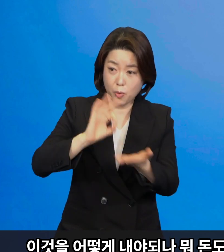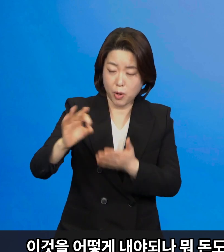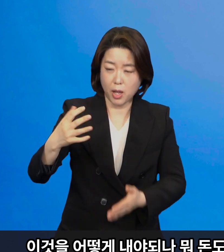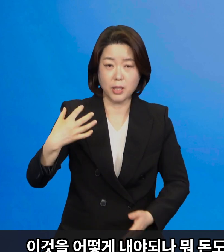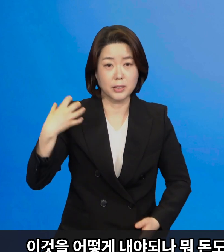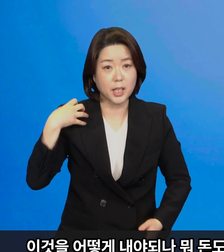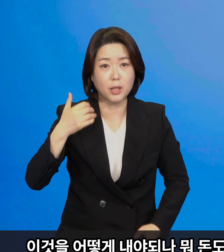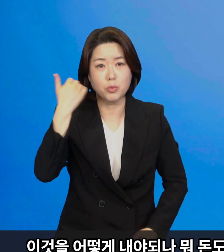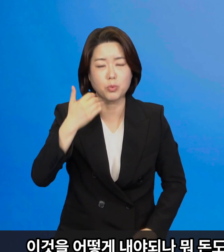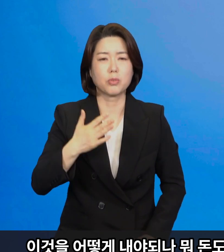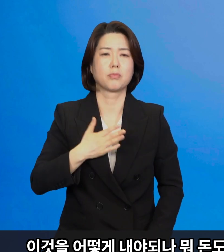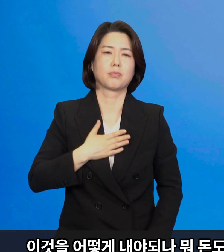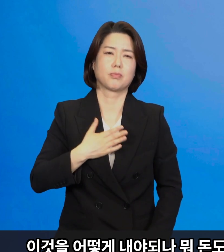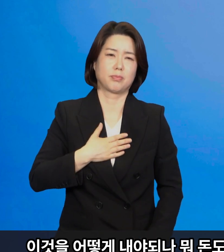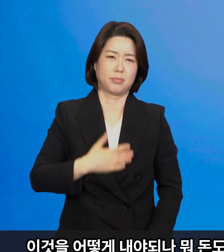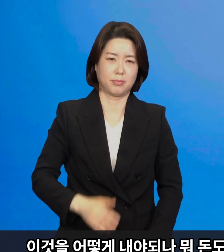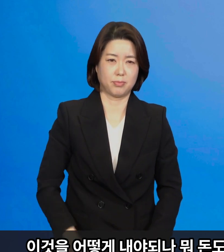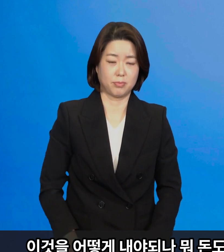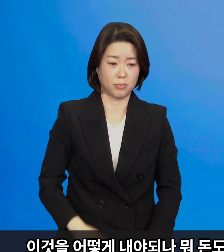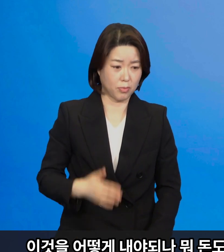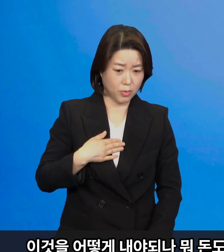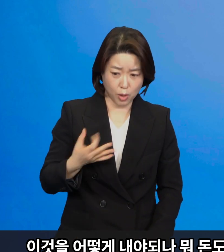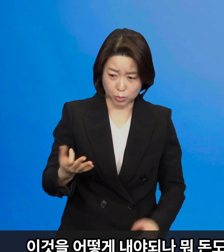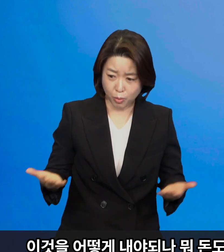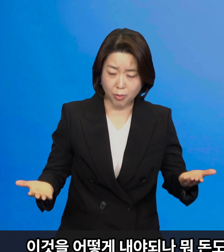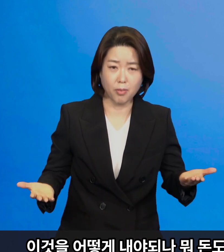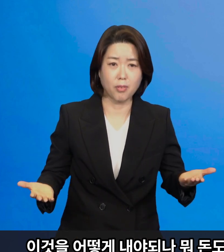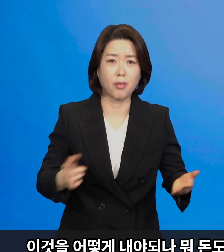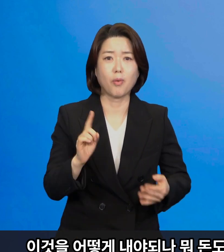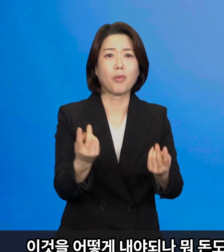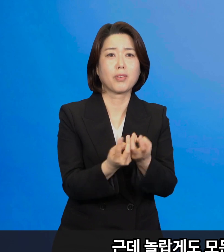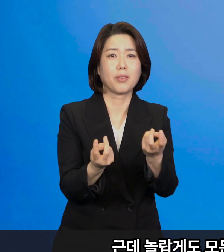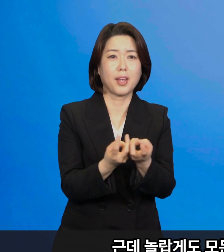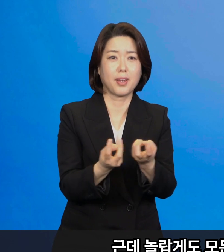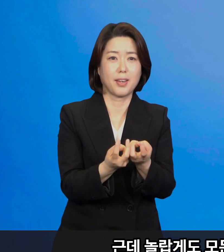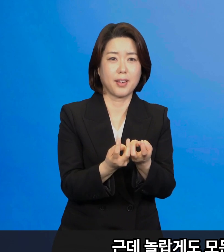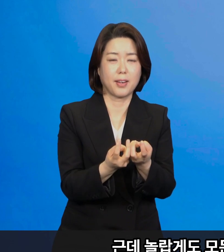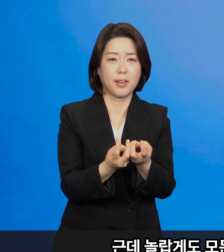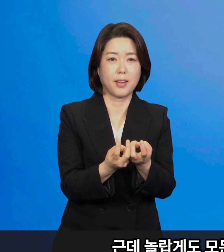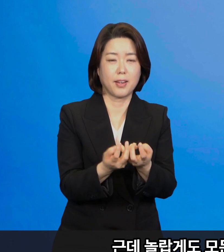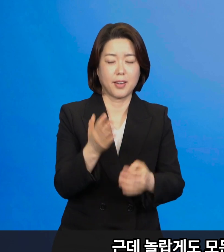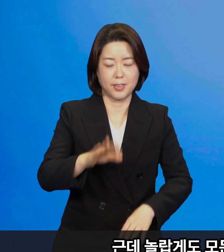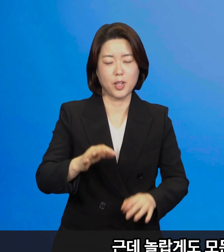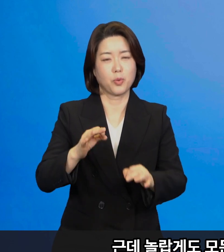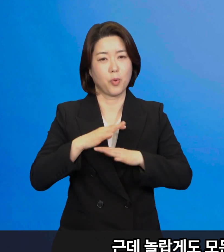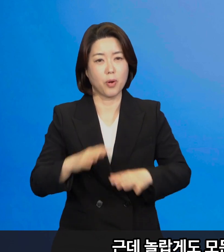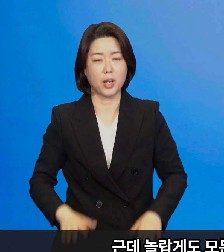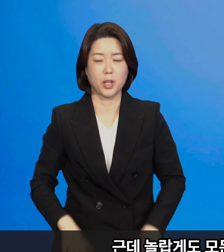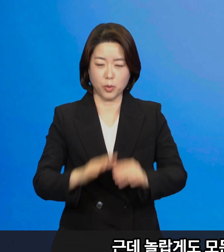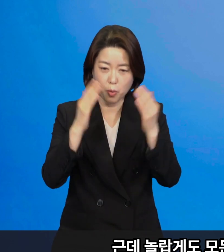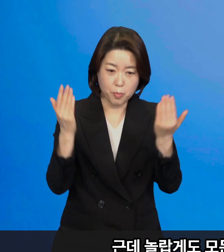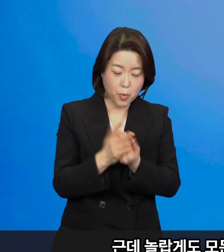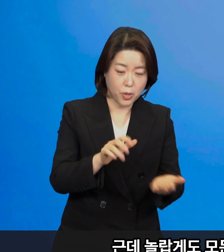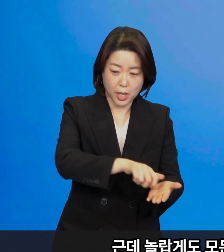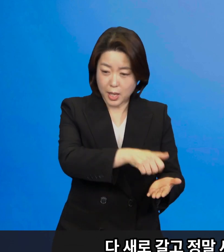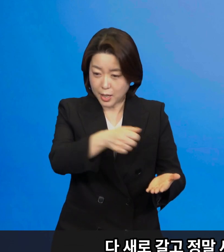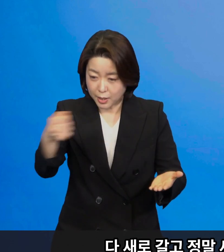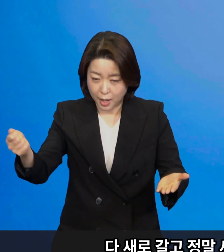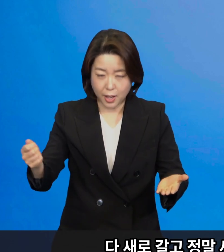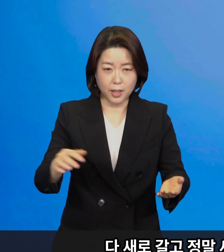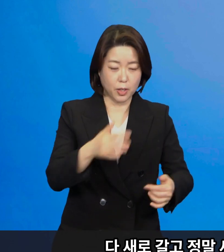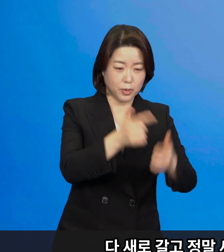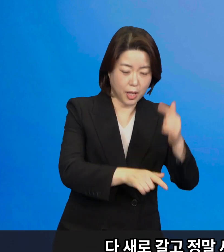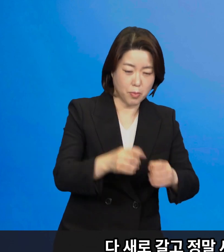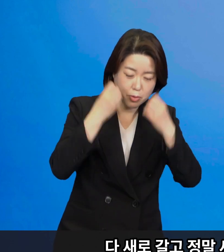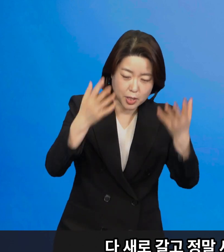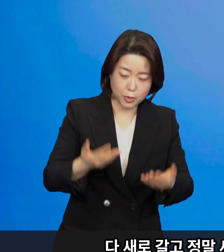어떻게 되나? 뭐 돈도 없을 뿐더러 그걸 어떻게 내겠어요? 근데 놀랍게도 모든 이제 카펫을 다 수리하고 다